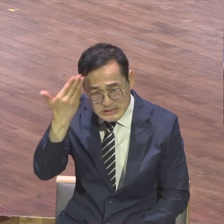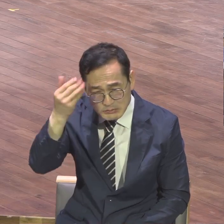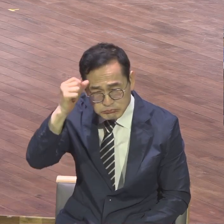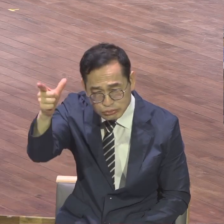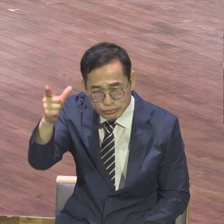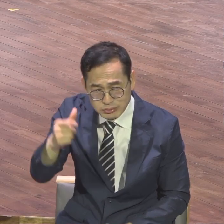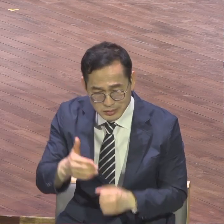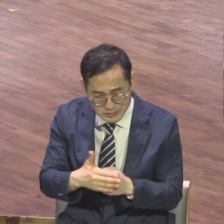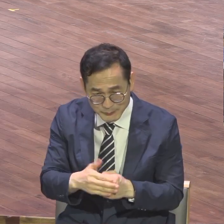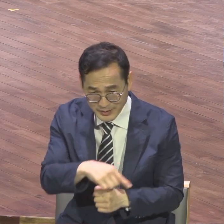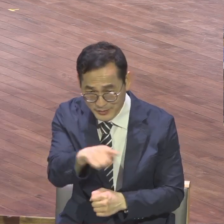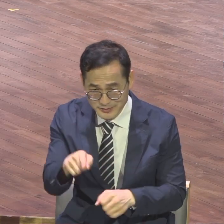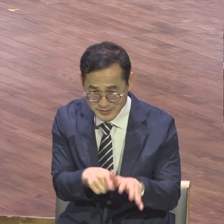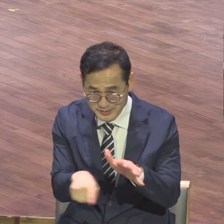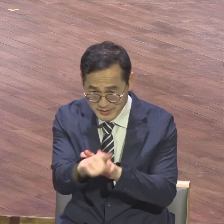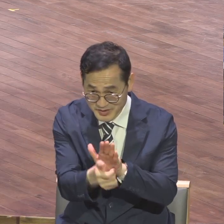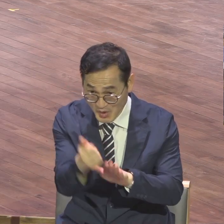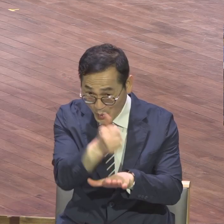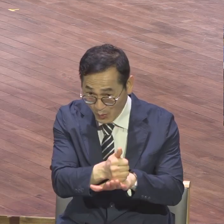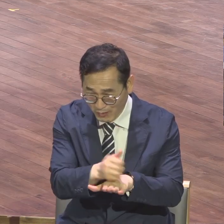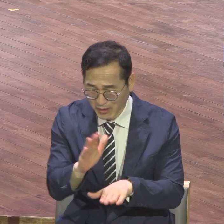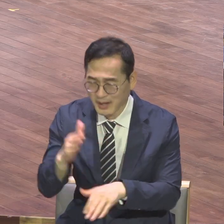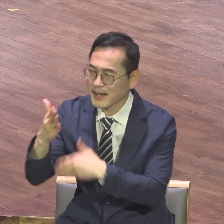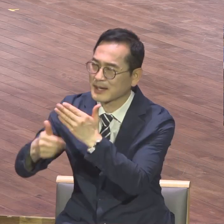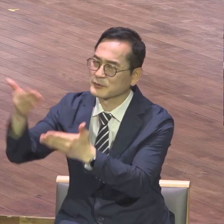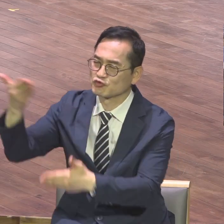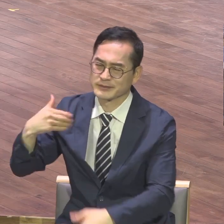거예요. 일곱 내부터가 다 그랬다니까요.